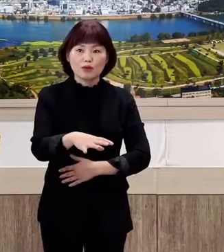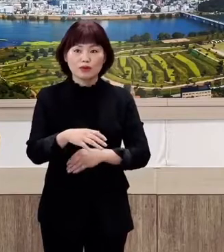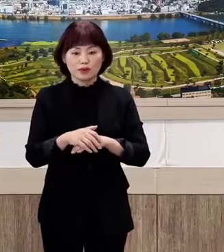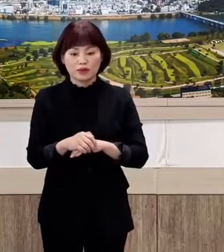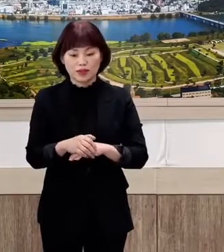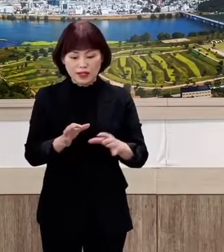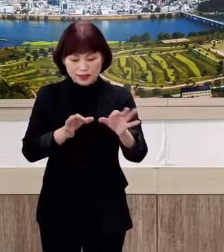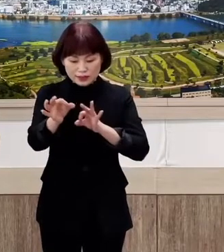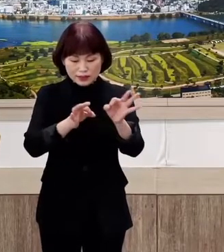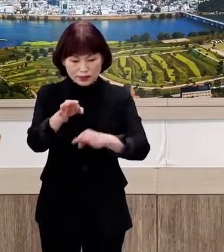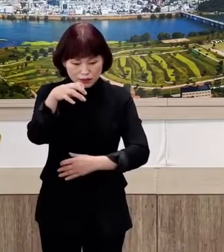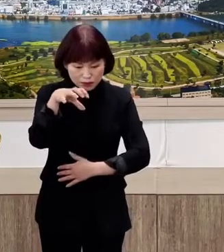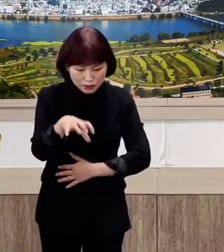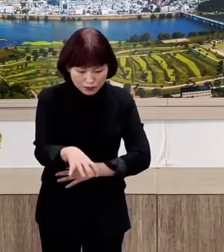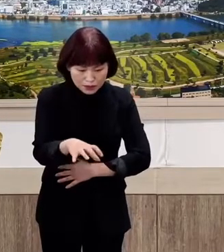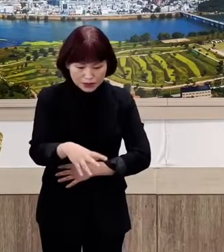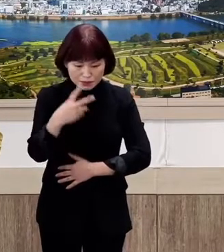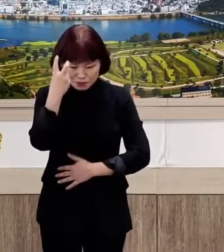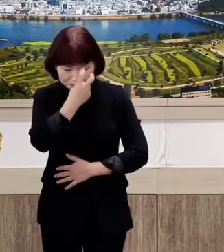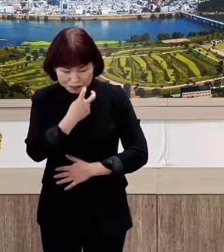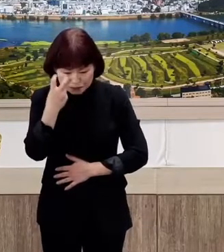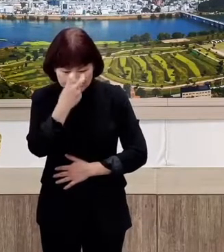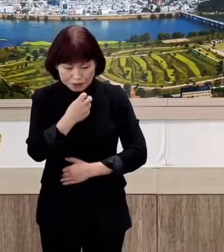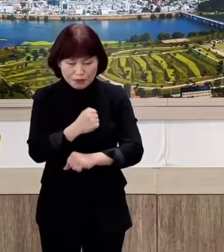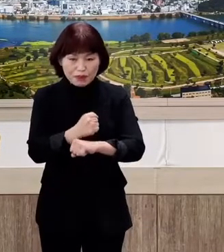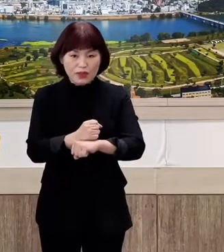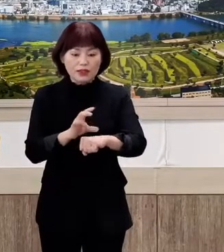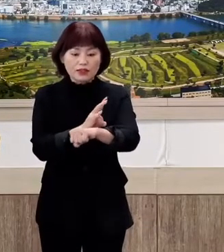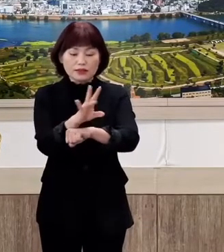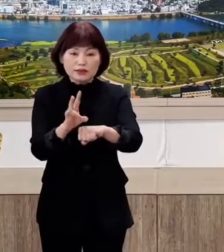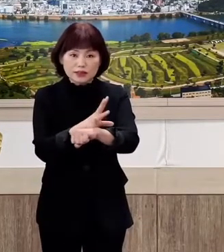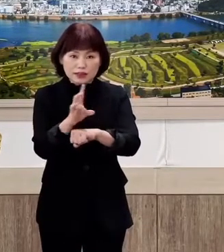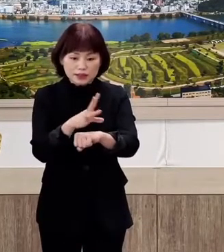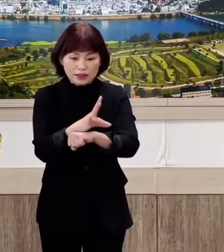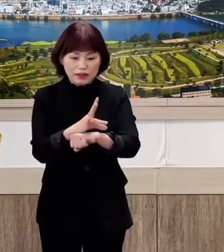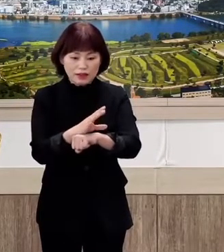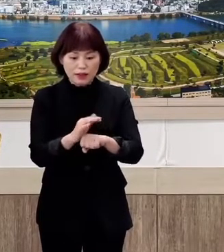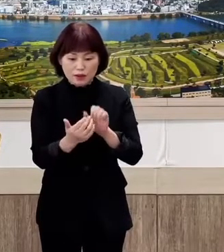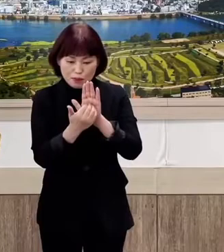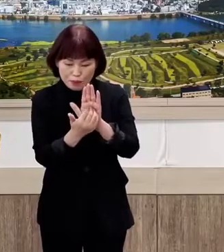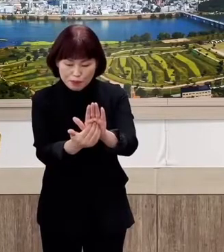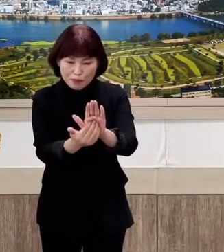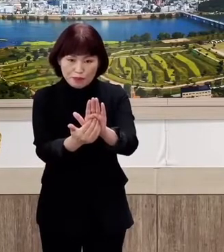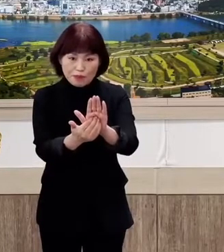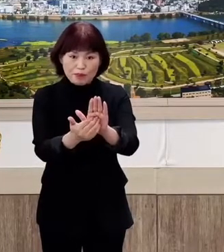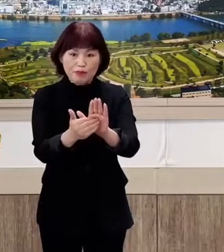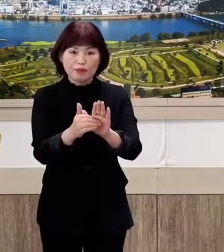방역소독을 강화하고 24시간 방역 근무를 통해